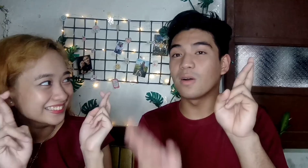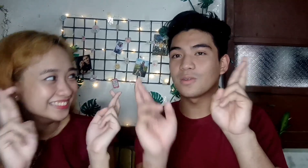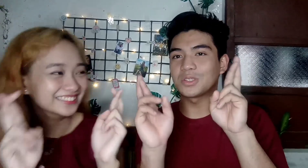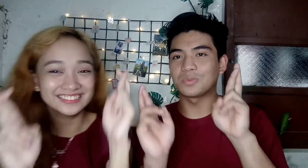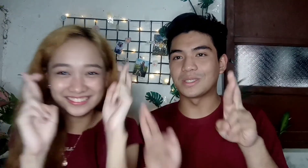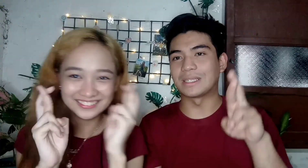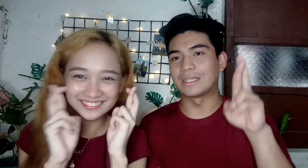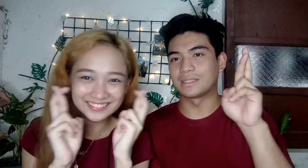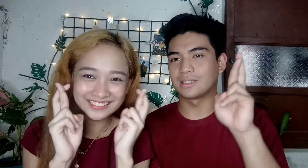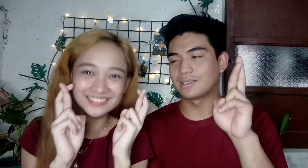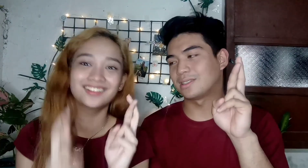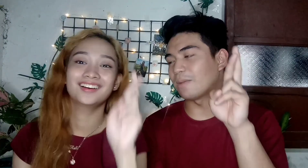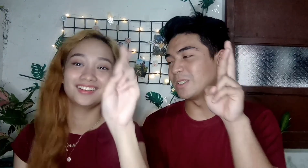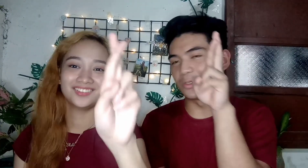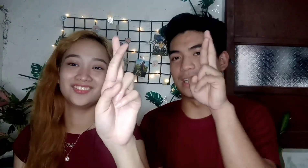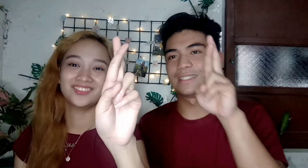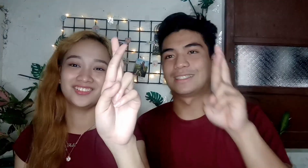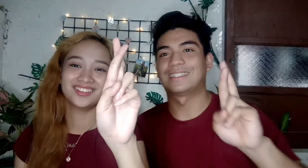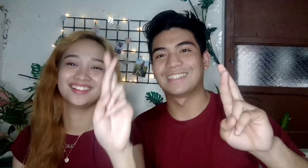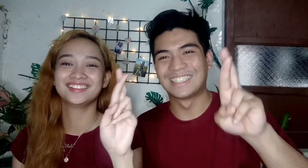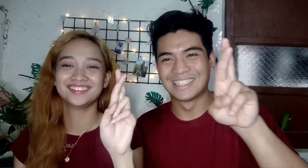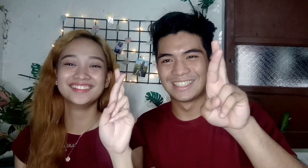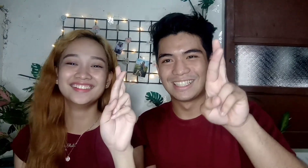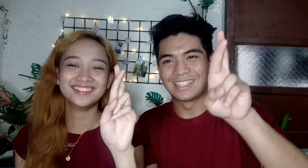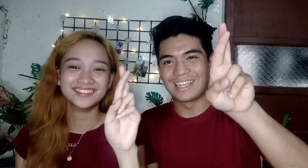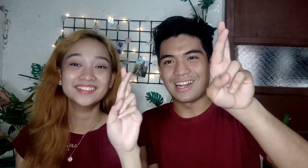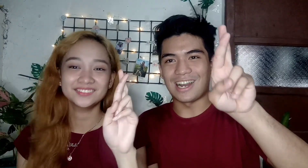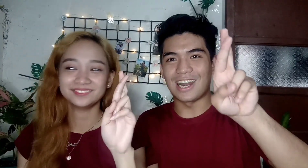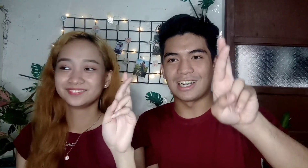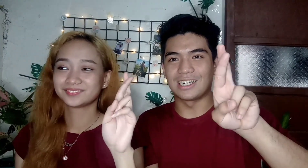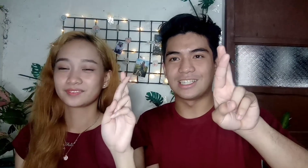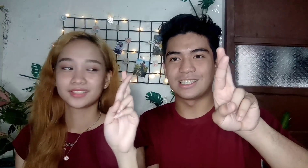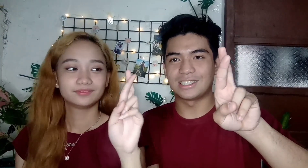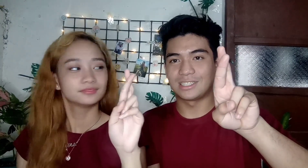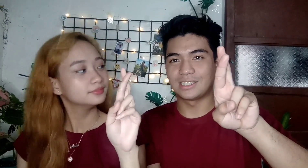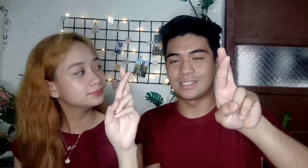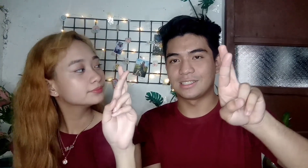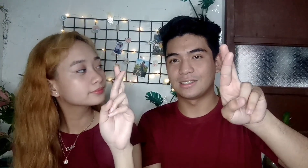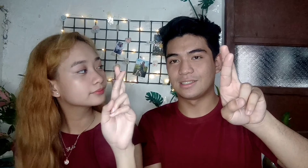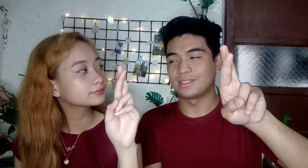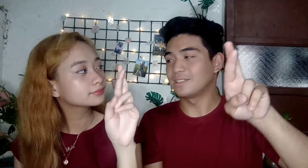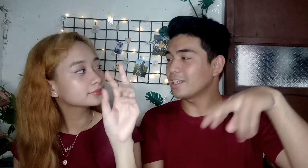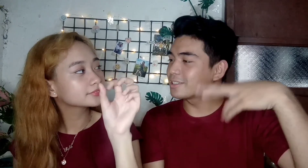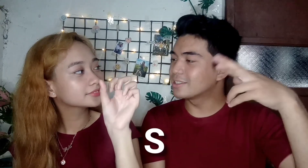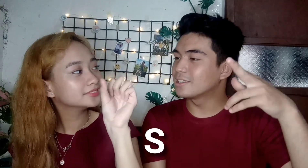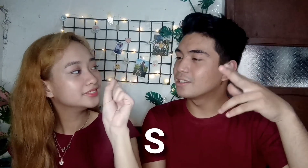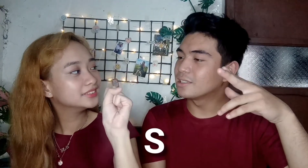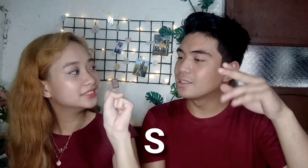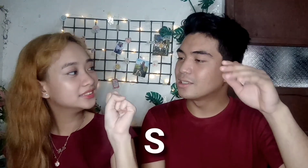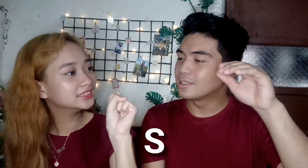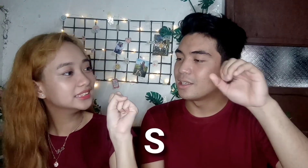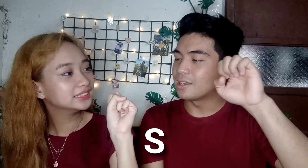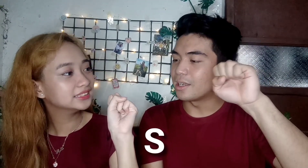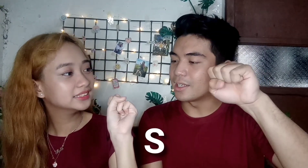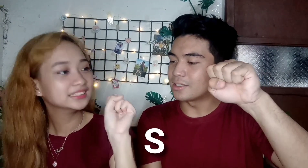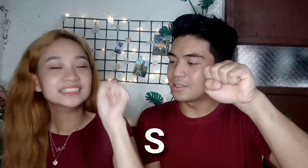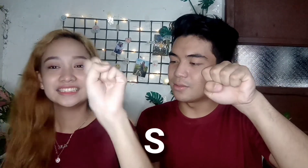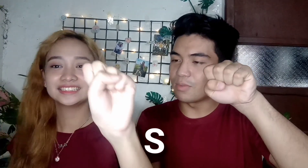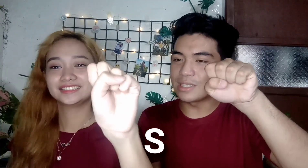Oh, first finger. Sabi ko nga. R. Next. S. Mabilis